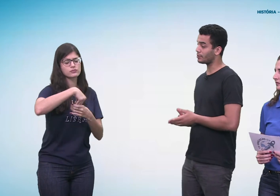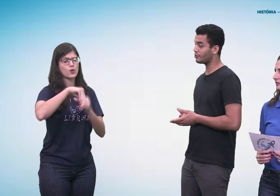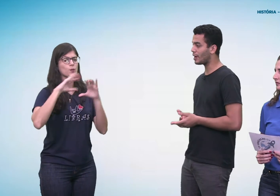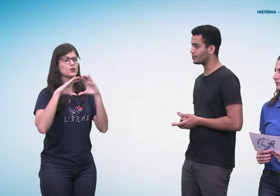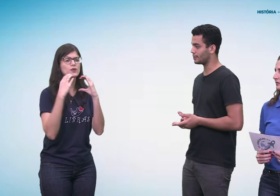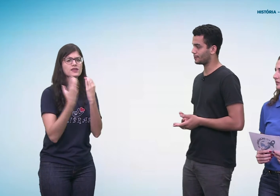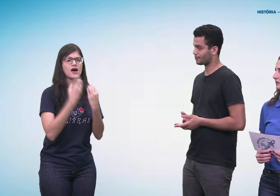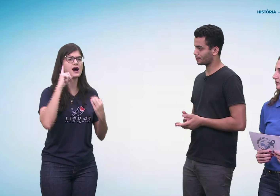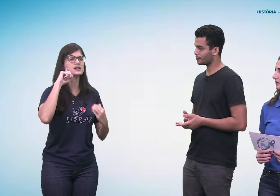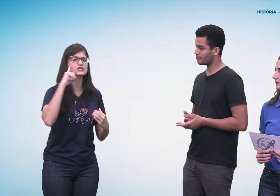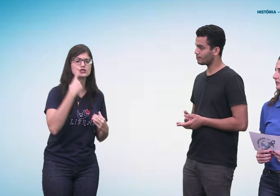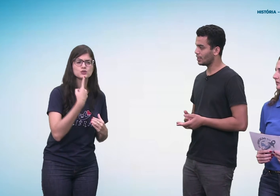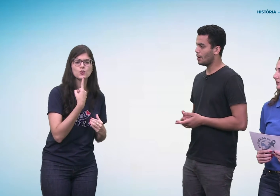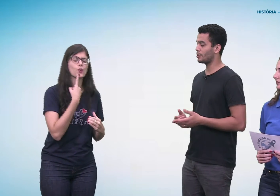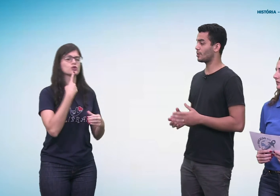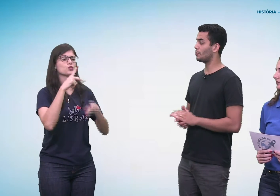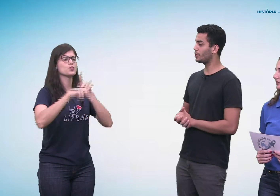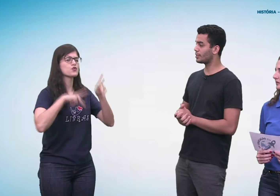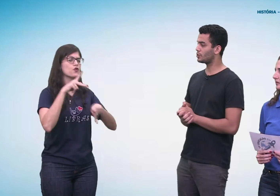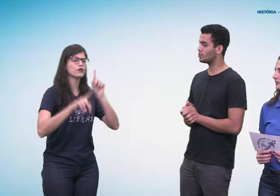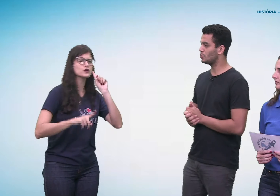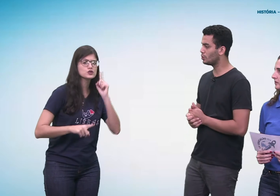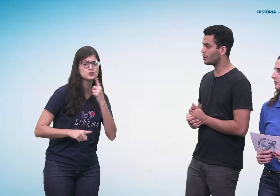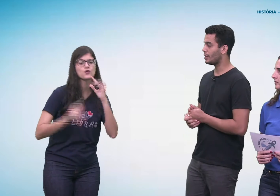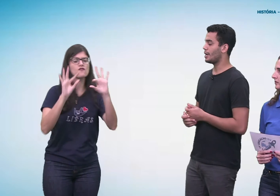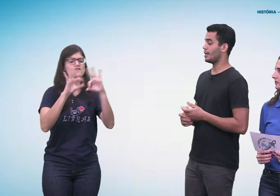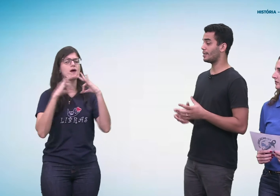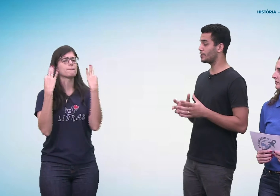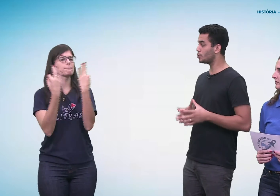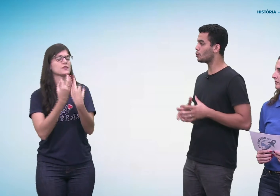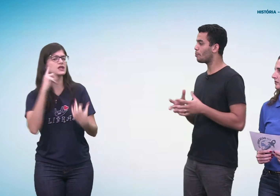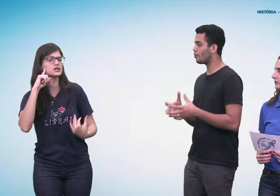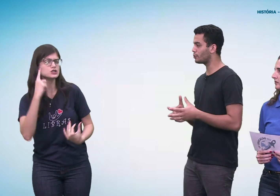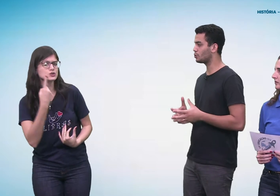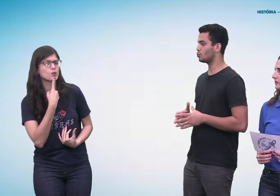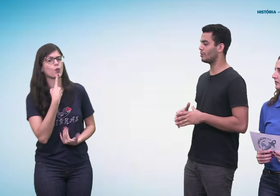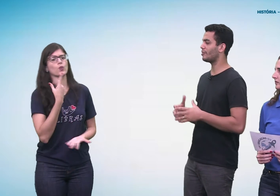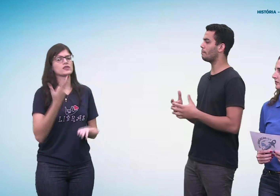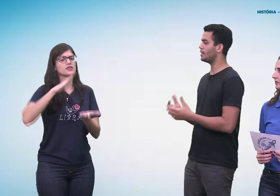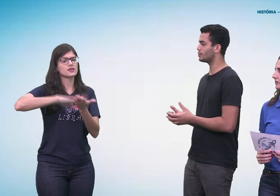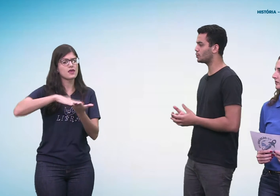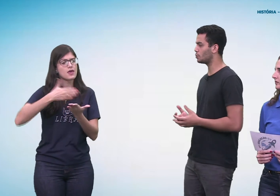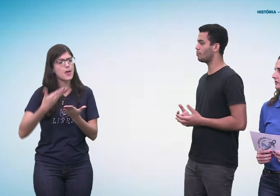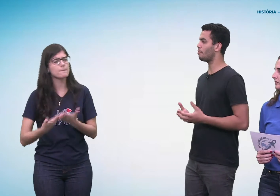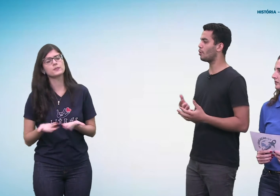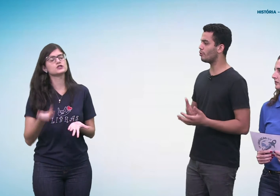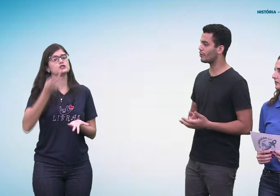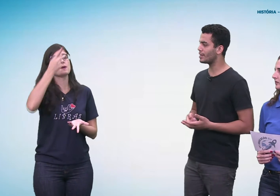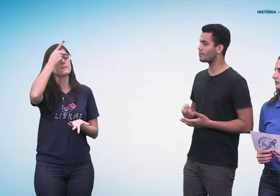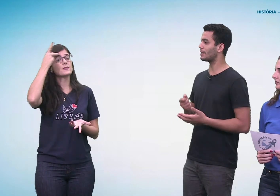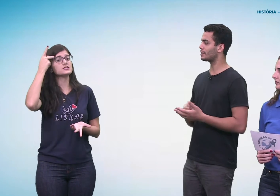em falta. Pois a comunidade surda, existe um povo surdo, uma família surda, um povo aí que